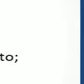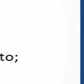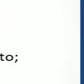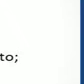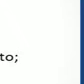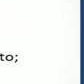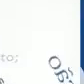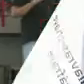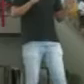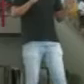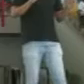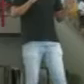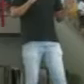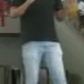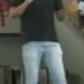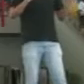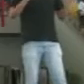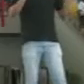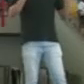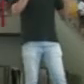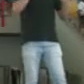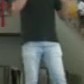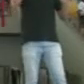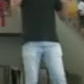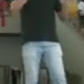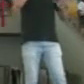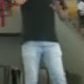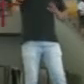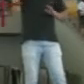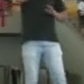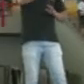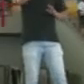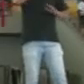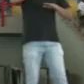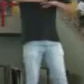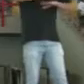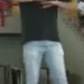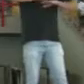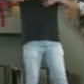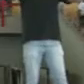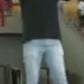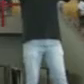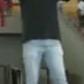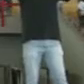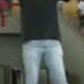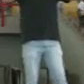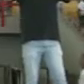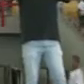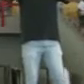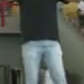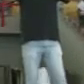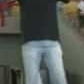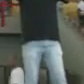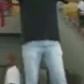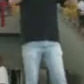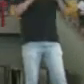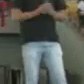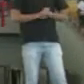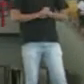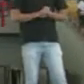Olha, vamos lá. O que seria uma opinião contundente sobre um assunto, parafraseando o comando